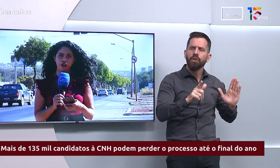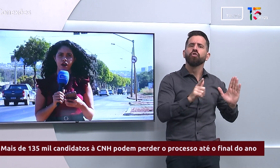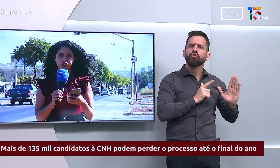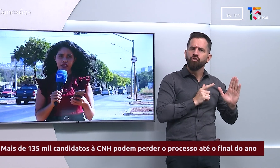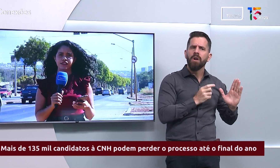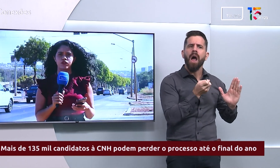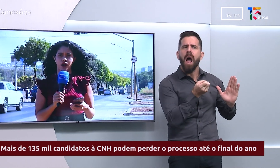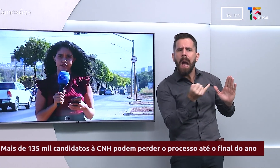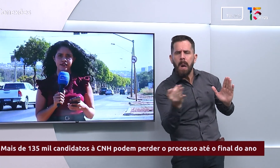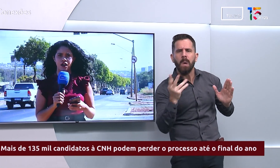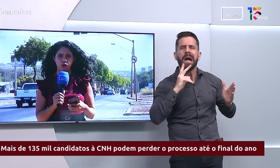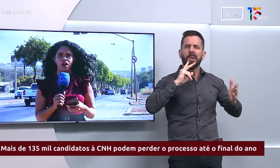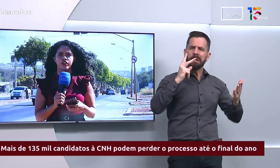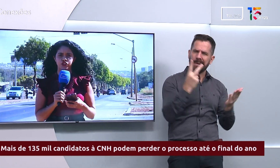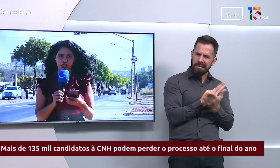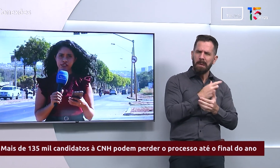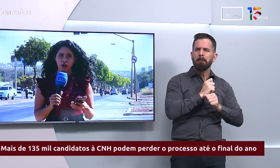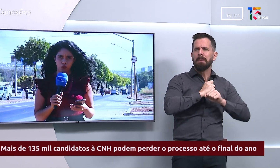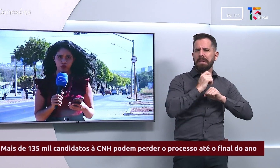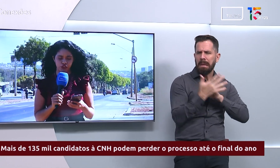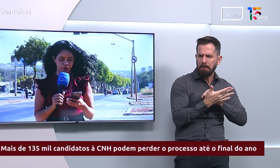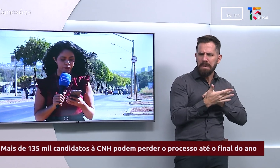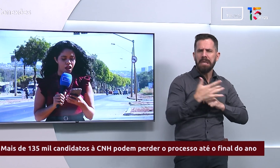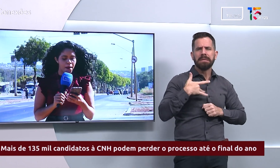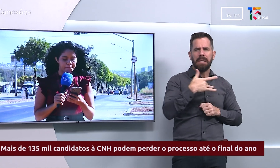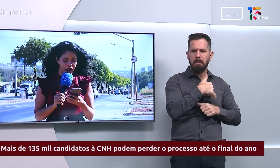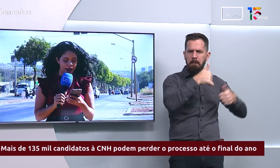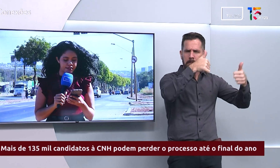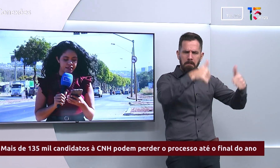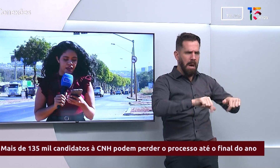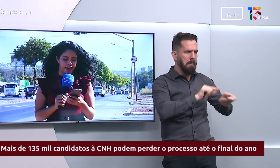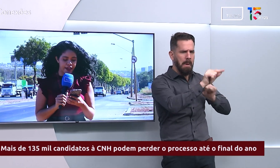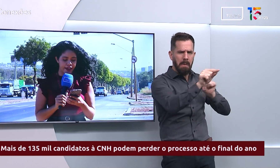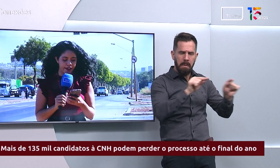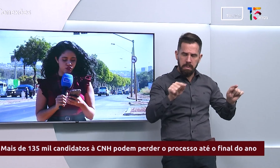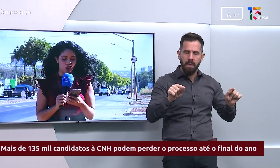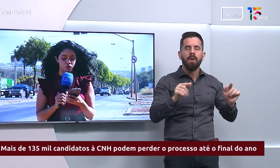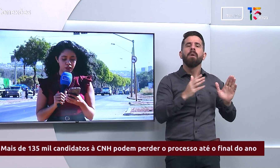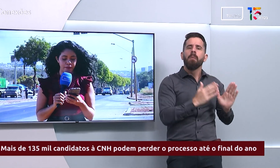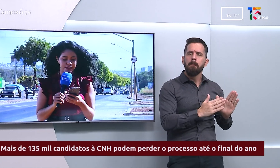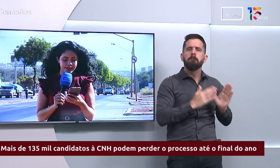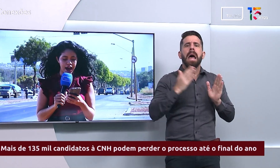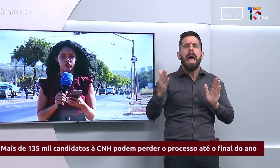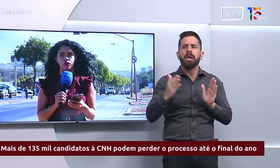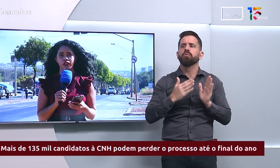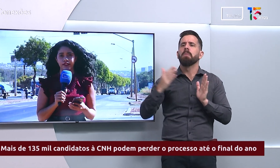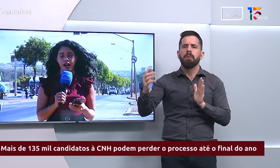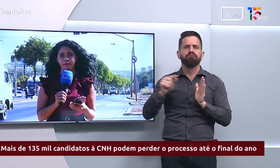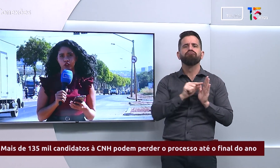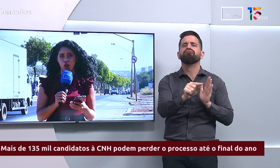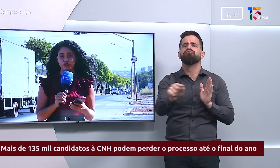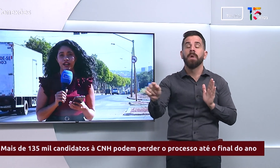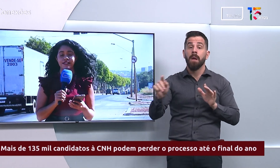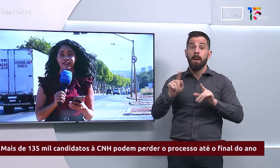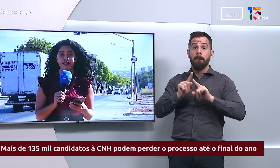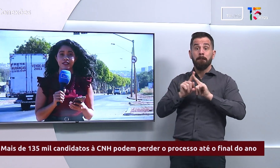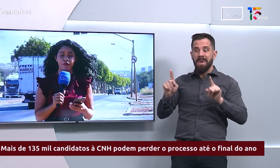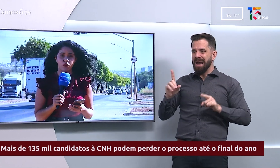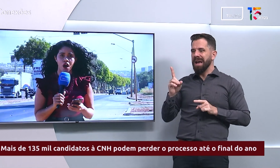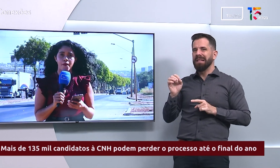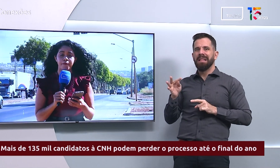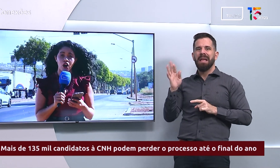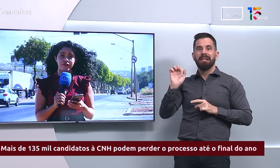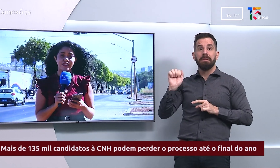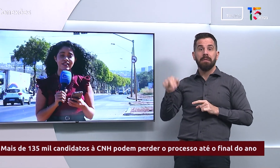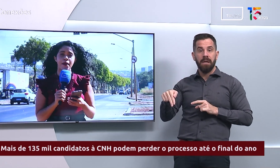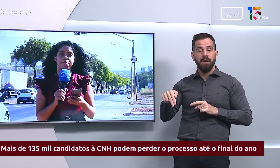adiados por causa da situação de saúde. Mas só no ano passado o Detran aplicou 300